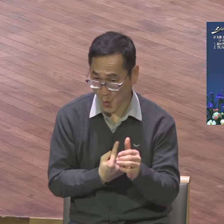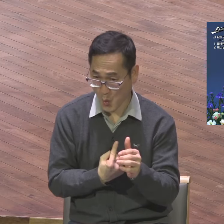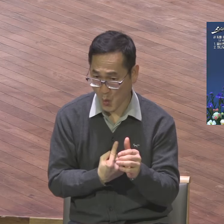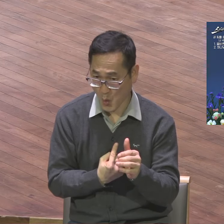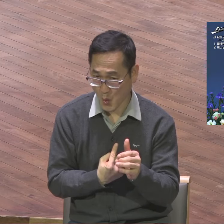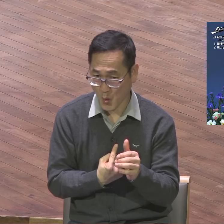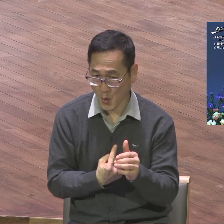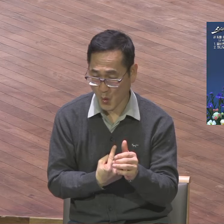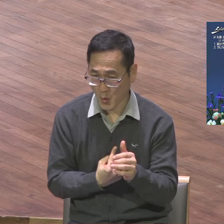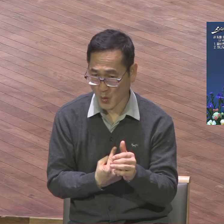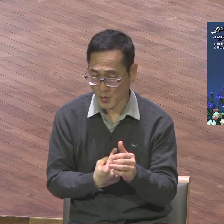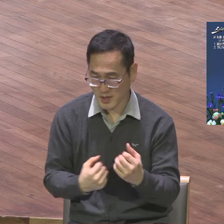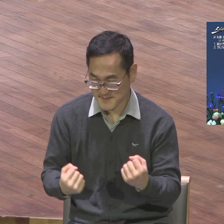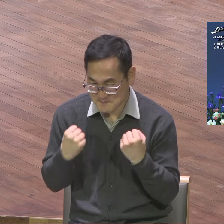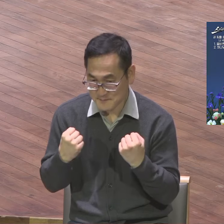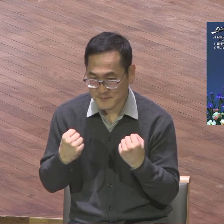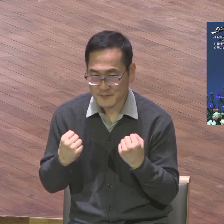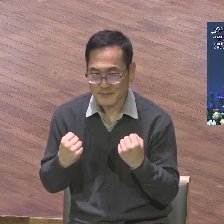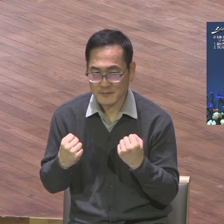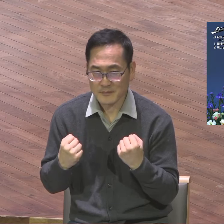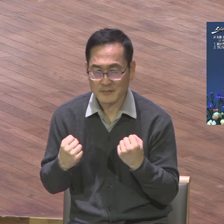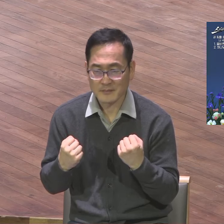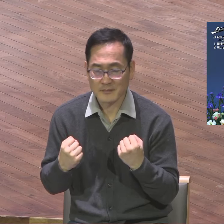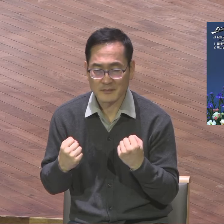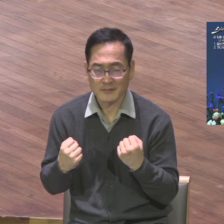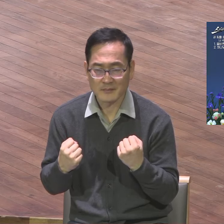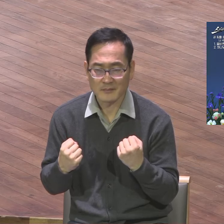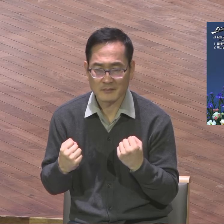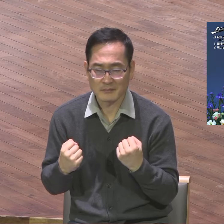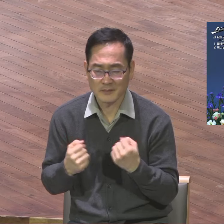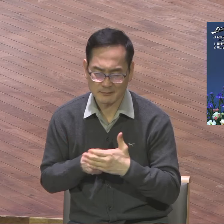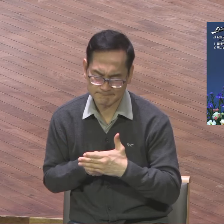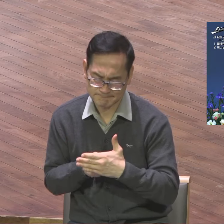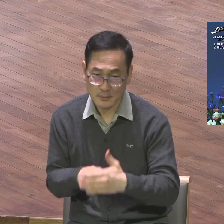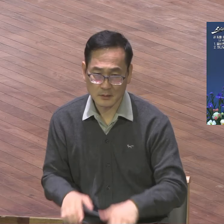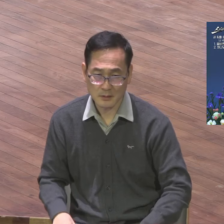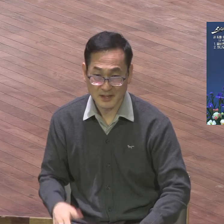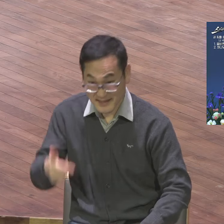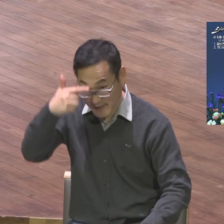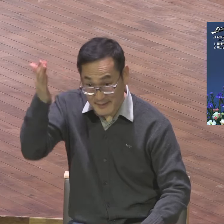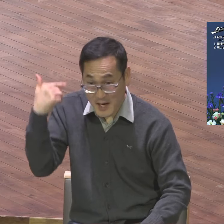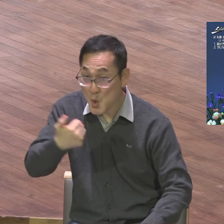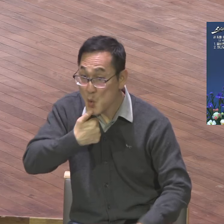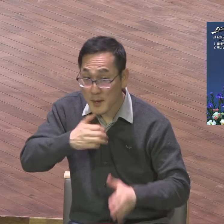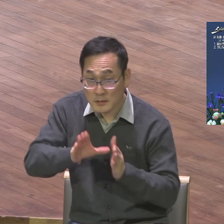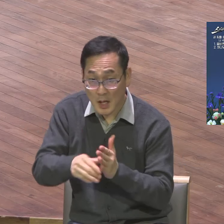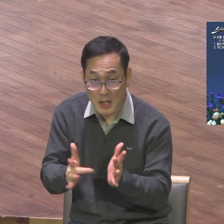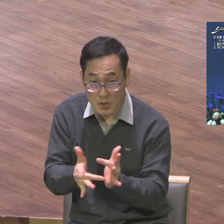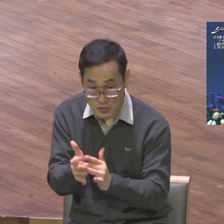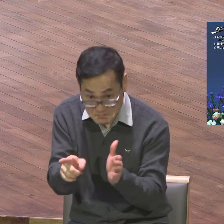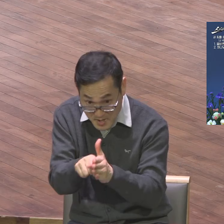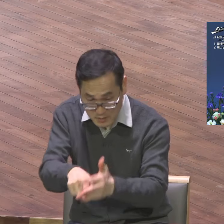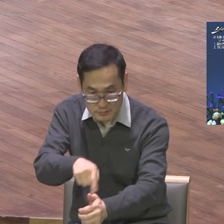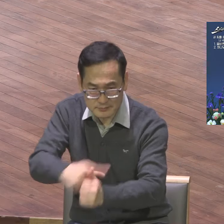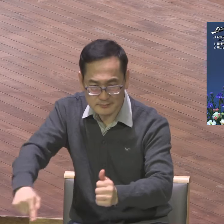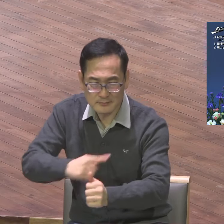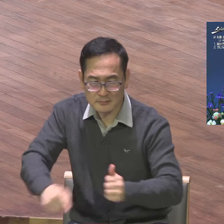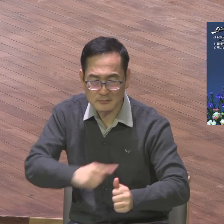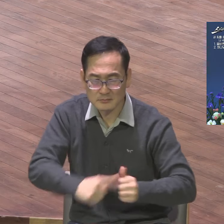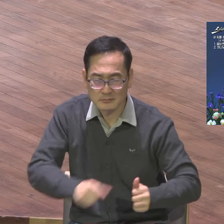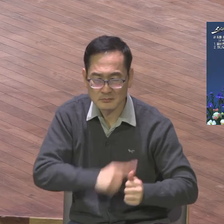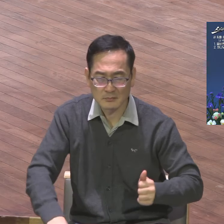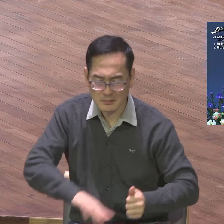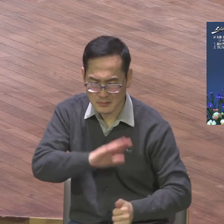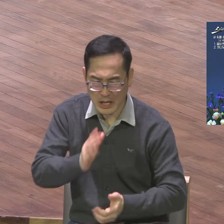사람들의 역사예요. 그 당시에는 예수 믿으면 죽입니다. 갇힙니다. 그야말로 곤욕을